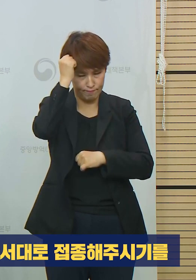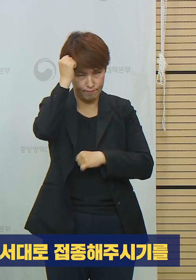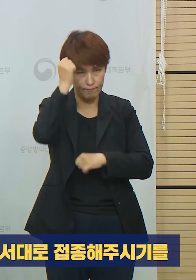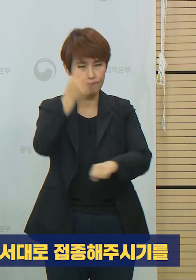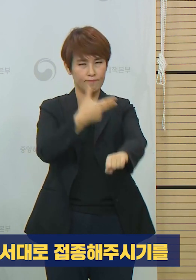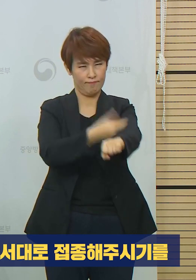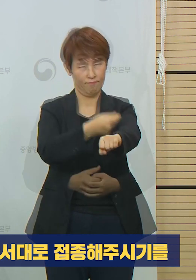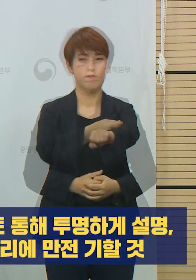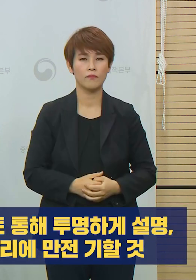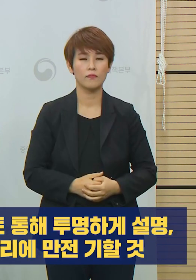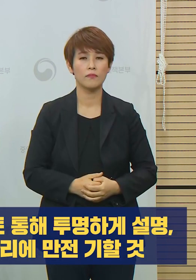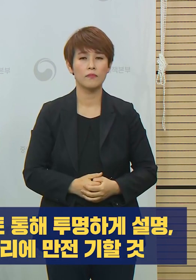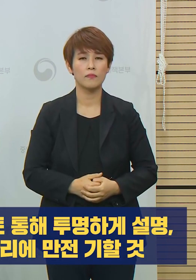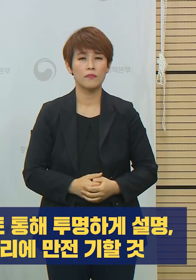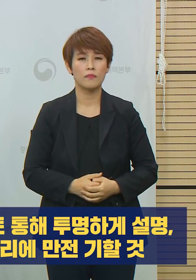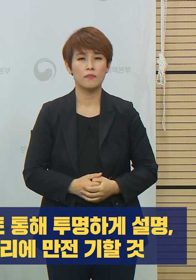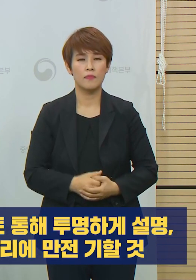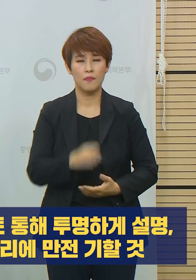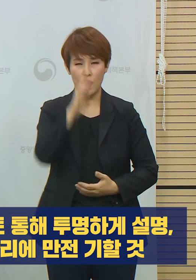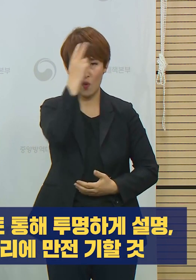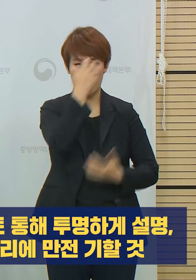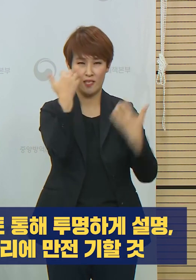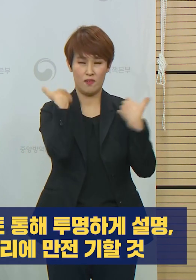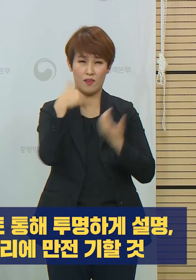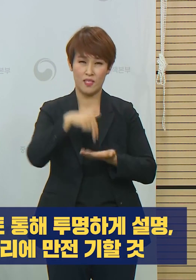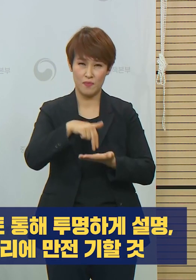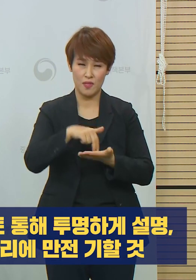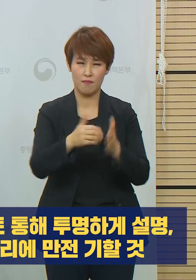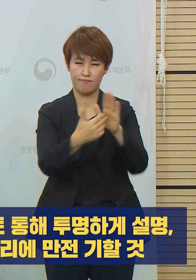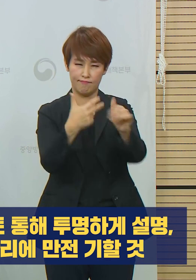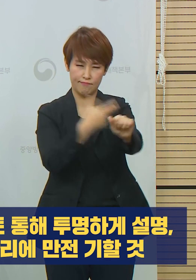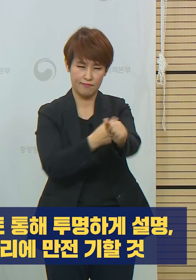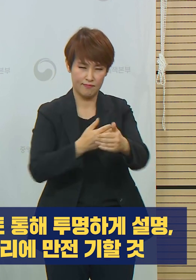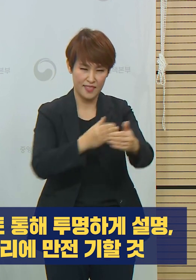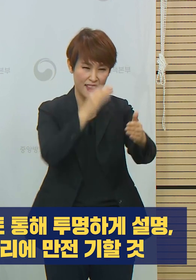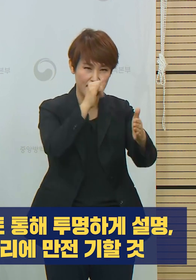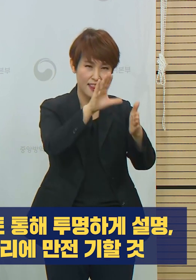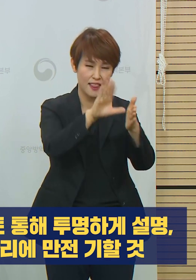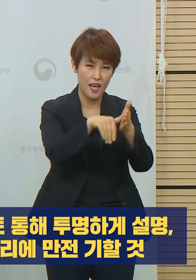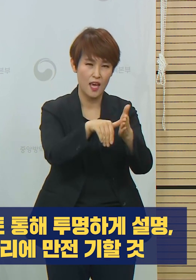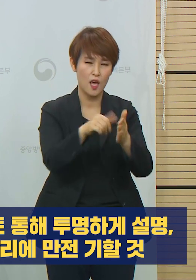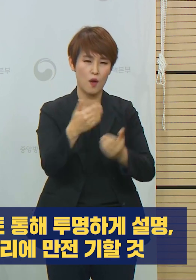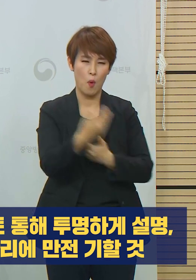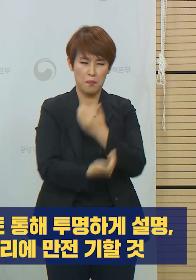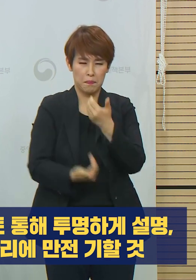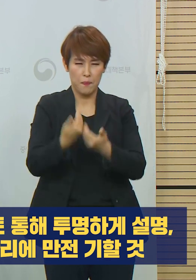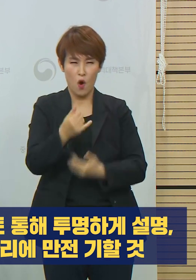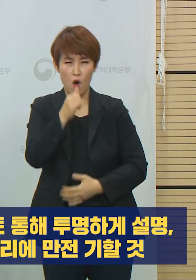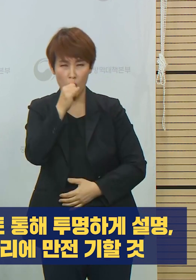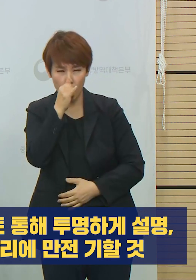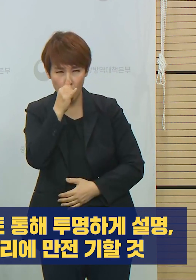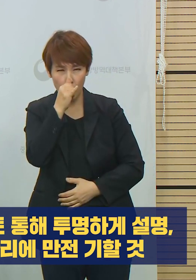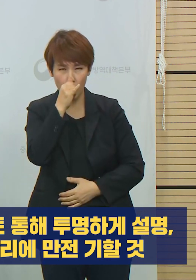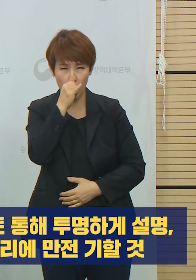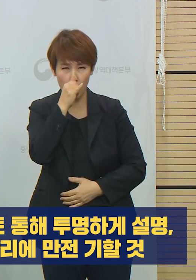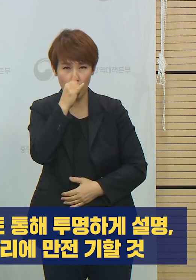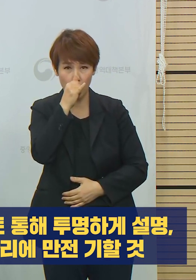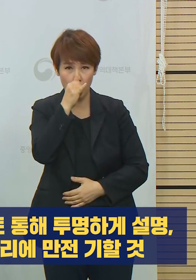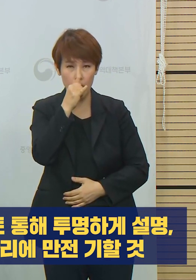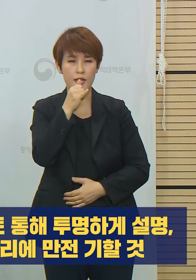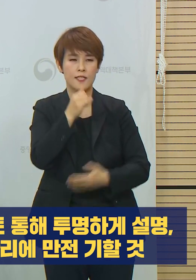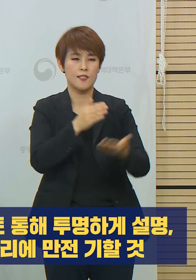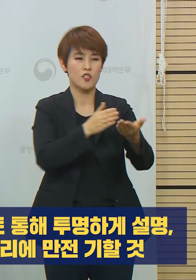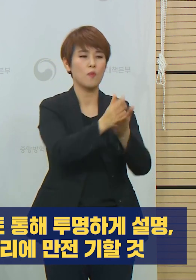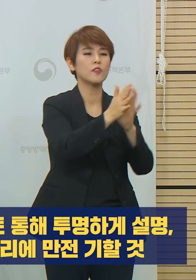받아주시기를 요청을 드립니다. 질병관리청은 그 예방접종 과정에서 생길 수 있는 이상반응, 그리고 이상반응에 대해서